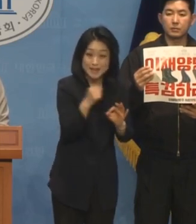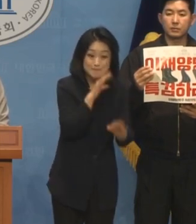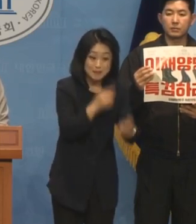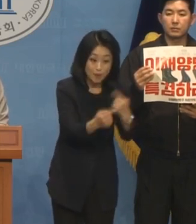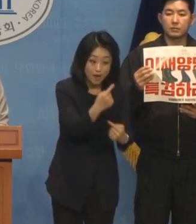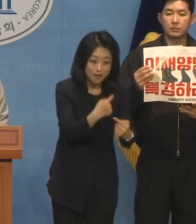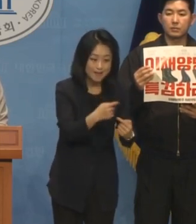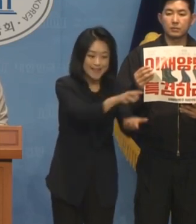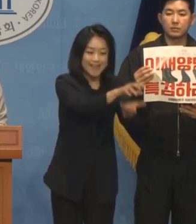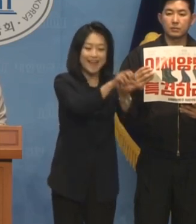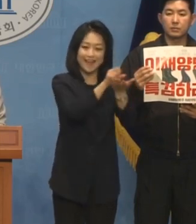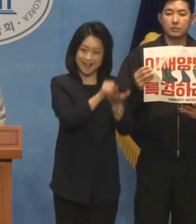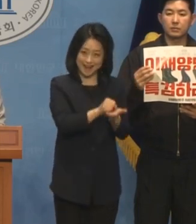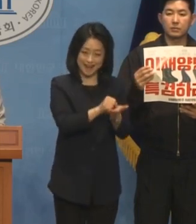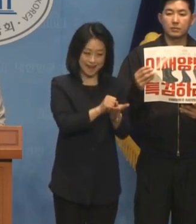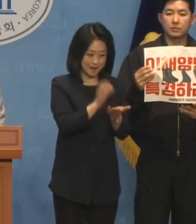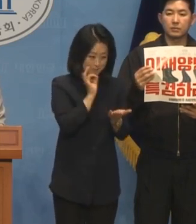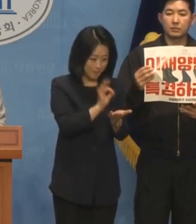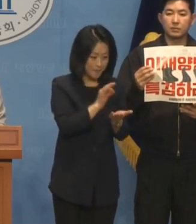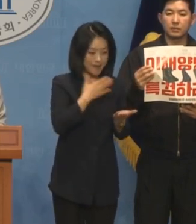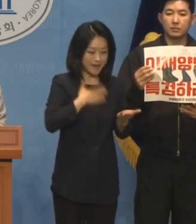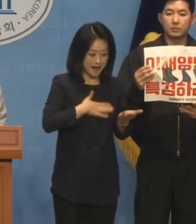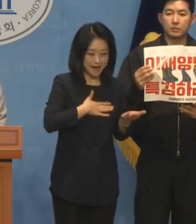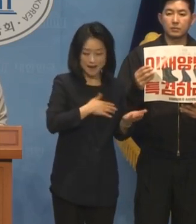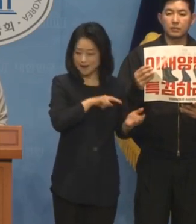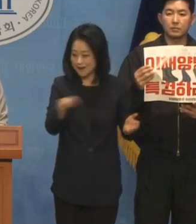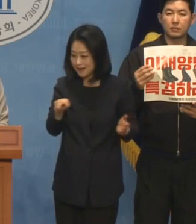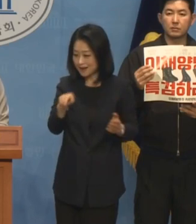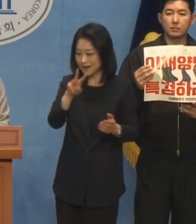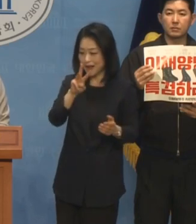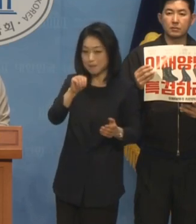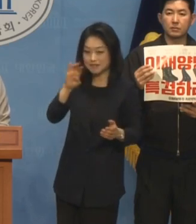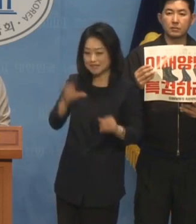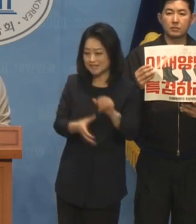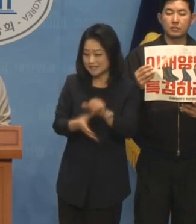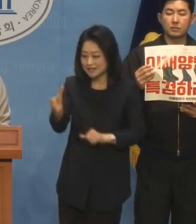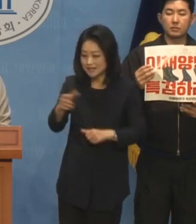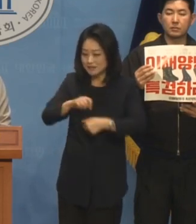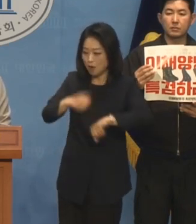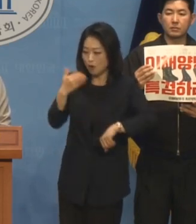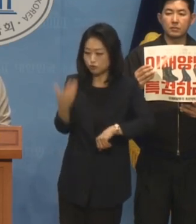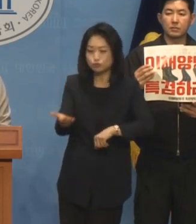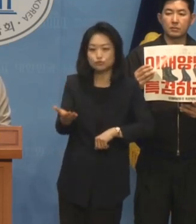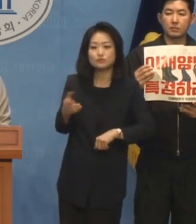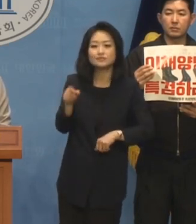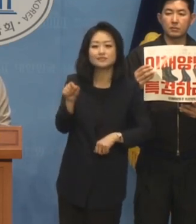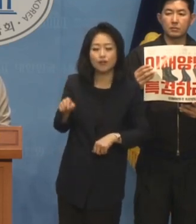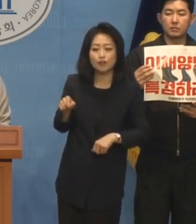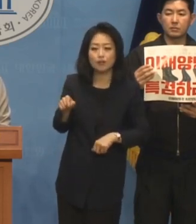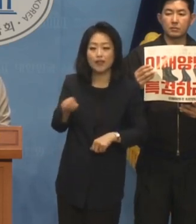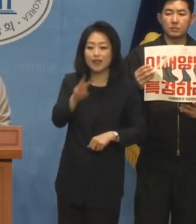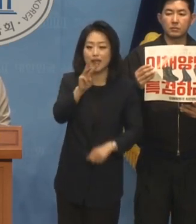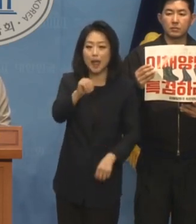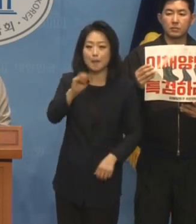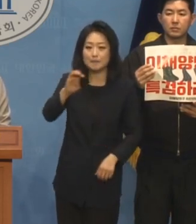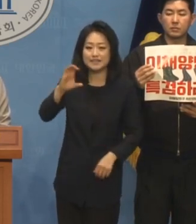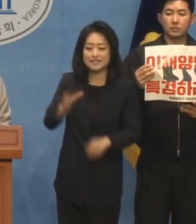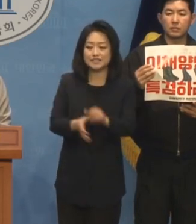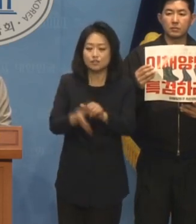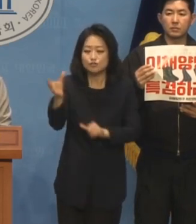당사자들이 강력 징계를 하고 있는 거 사실상 MBC 죽이기 심의로 저는 단정하지 않을 수